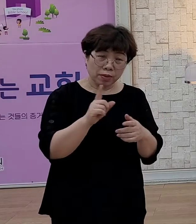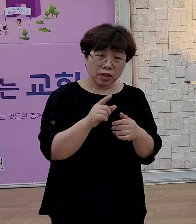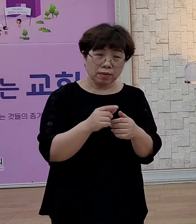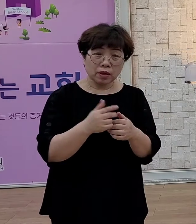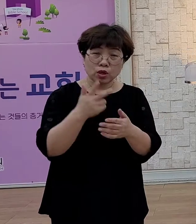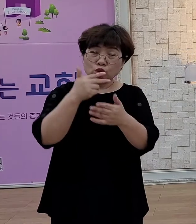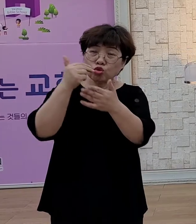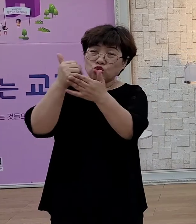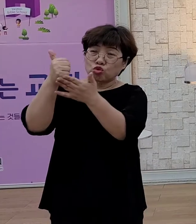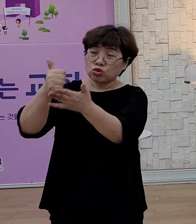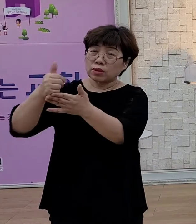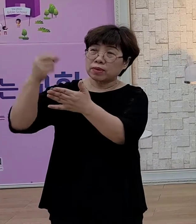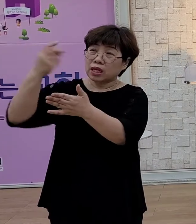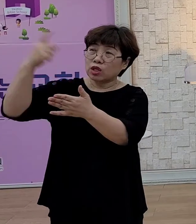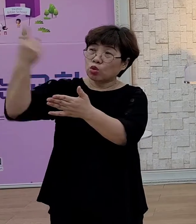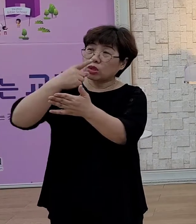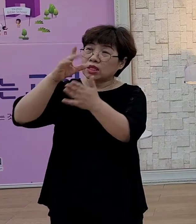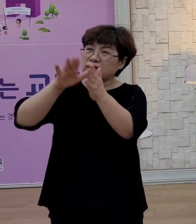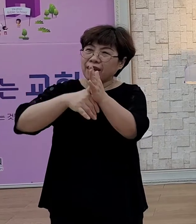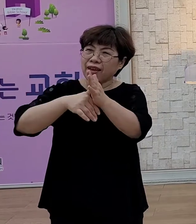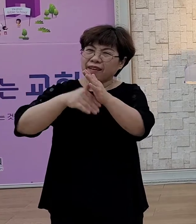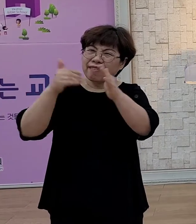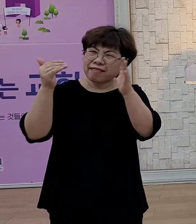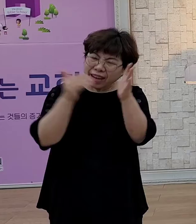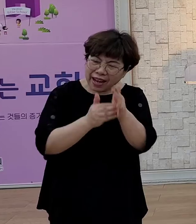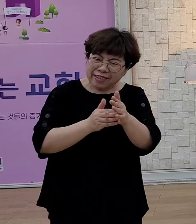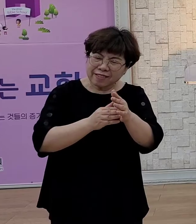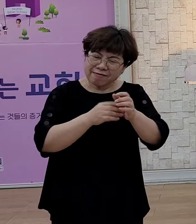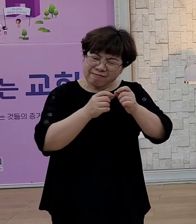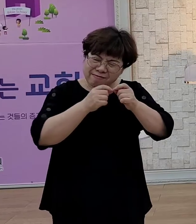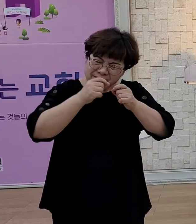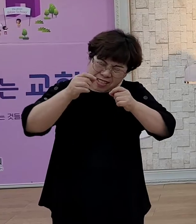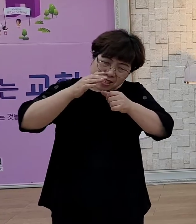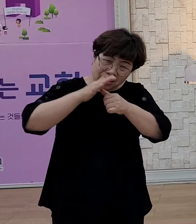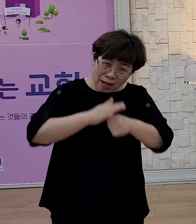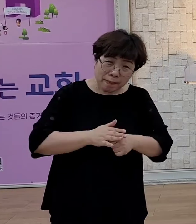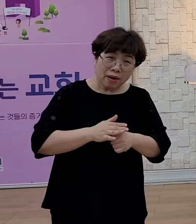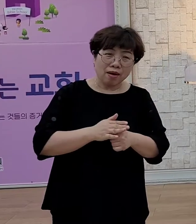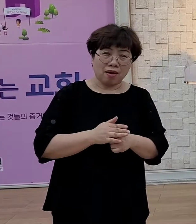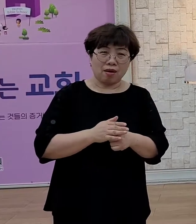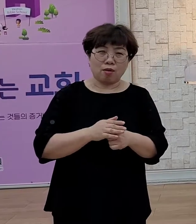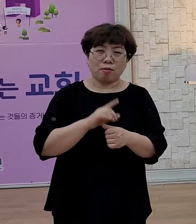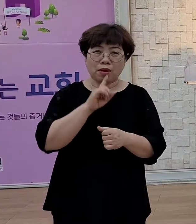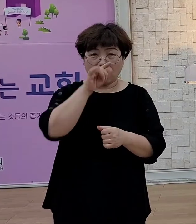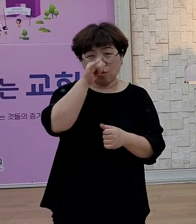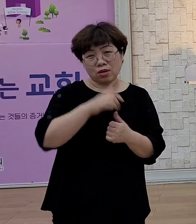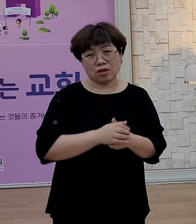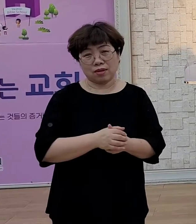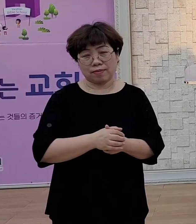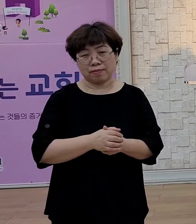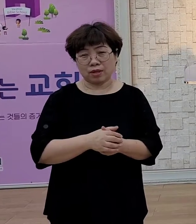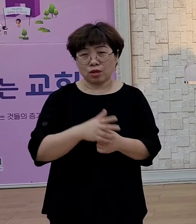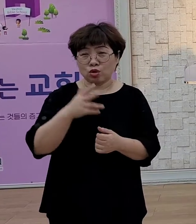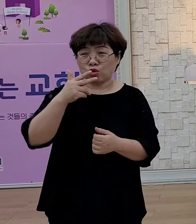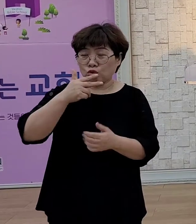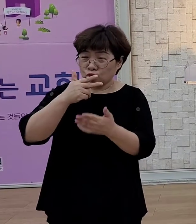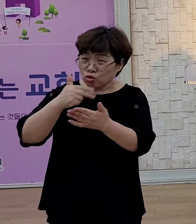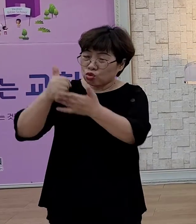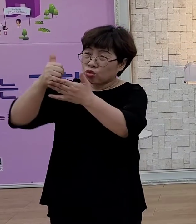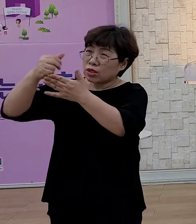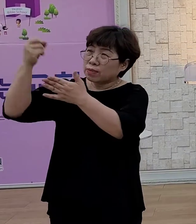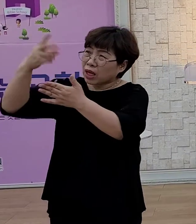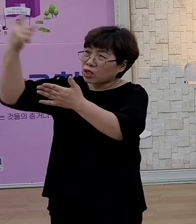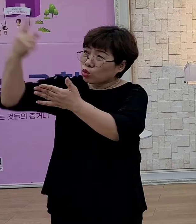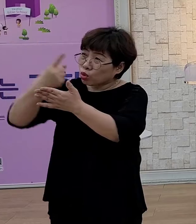강림하시기까지 길이 참으라. 이렇게 말씀합니다. 한 구절을 빼먹을 데가 없다니까요. 주께서 강림하실